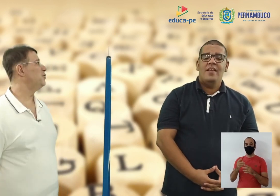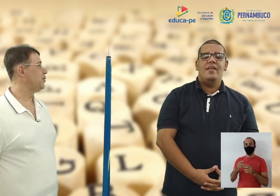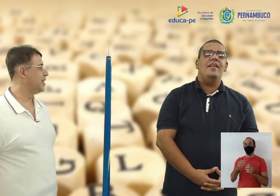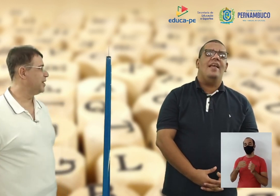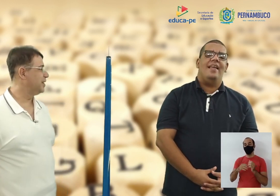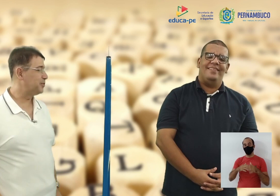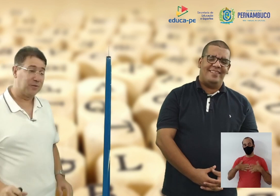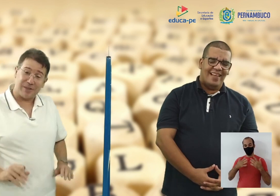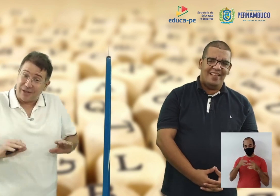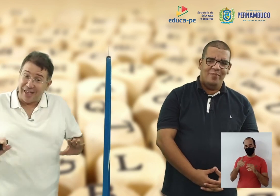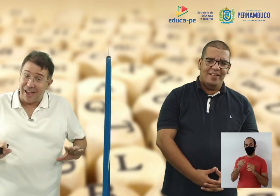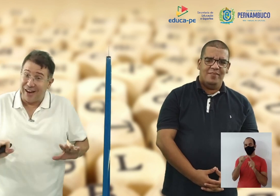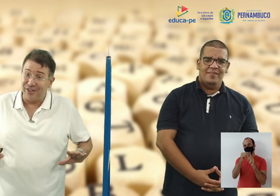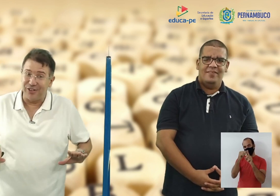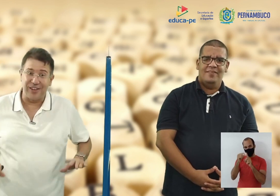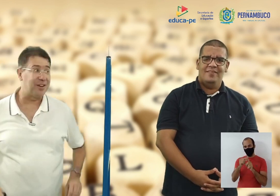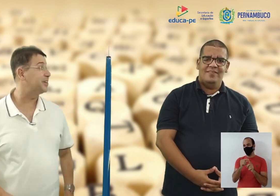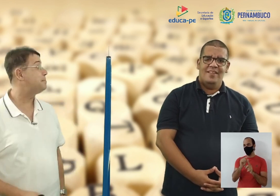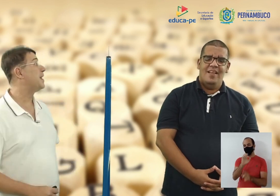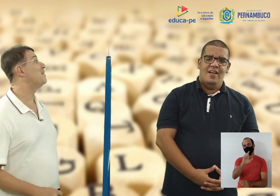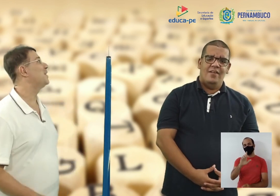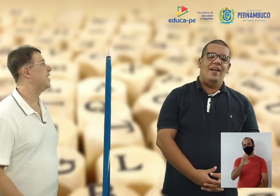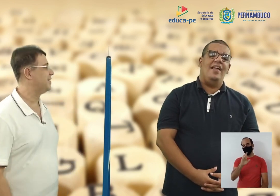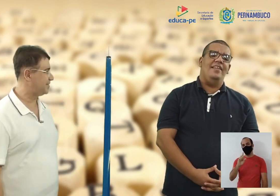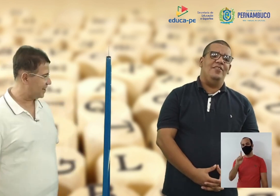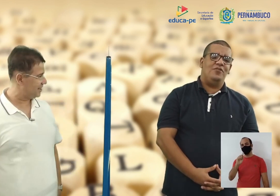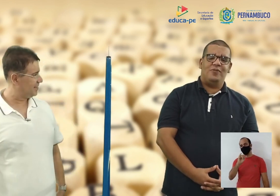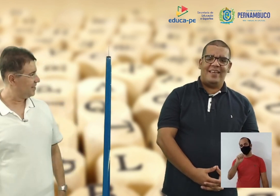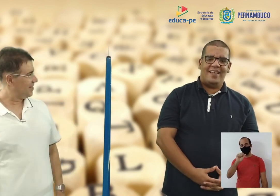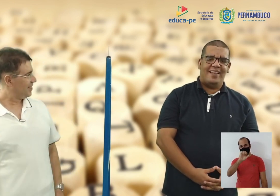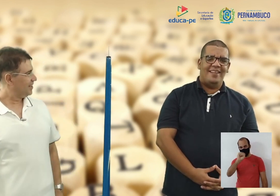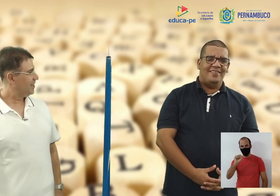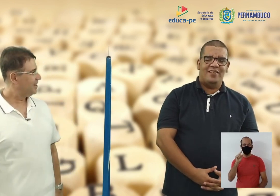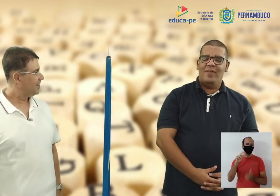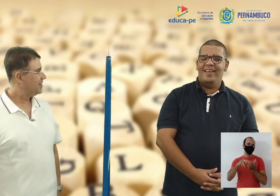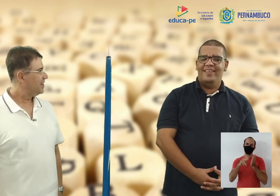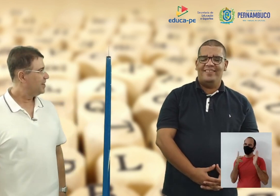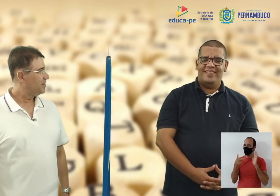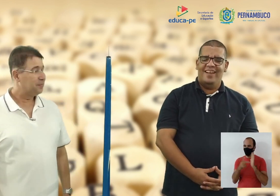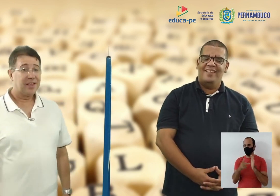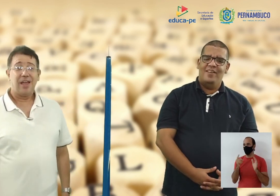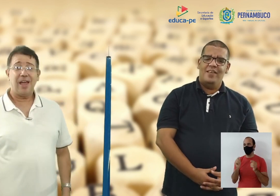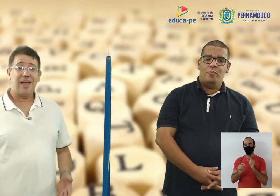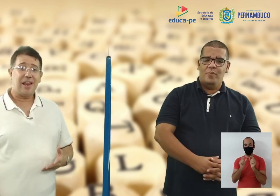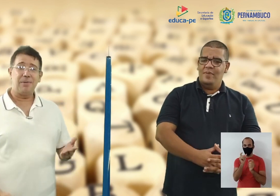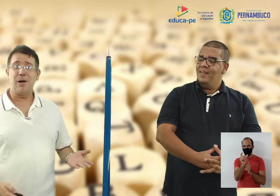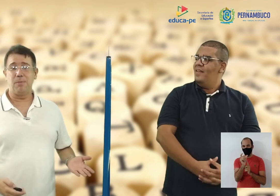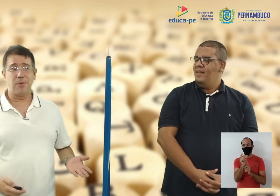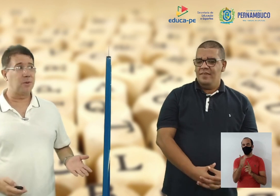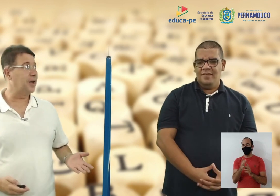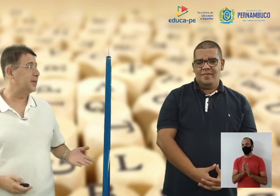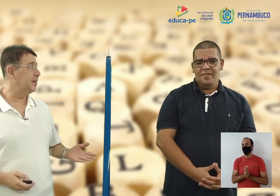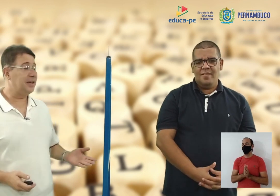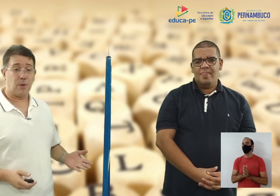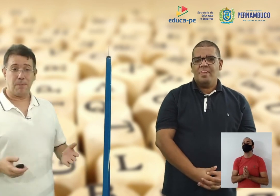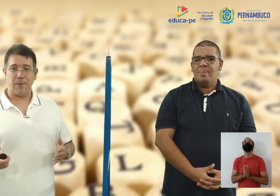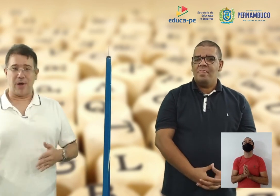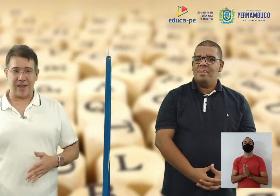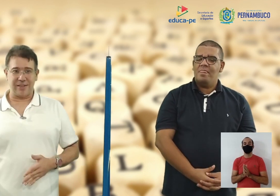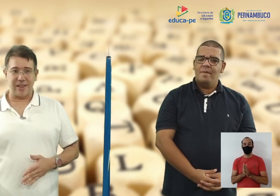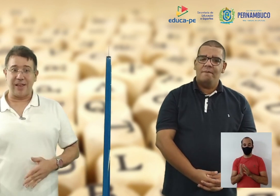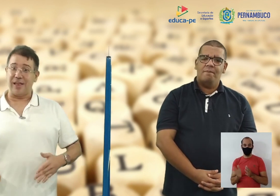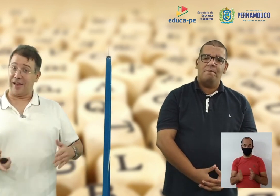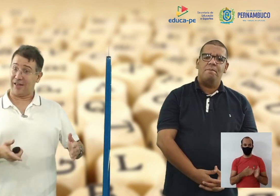é elegia, não é isso? Exatamente. O que é elegia? Que palavra é esta? Isso, o que é que quer dizer uma elegia? E lembrar um pouco aqui, é